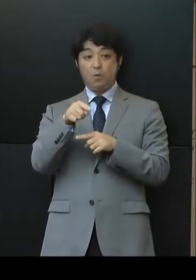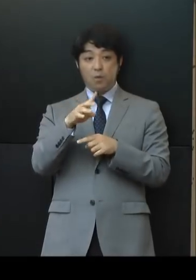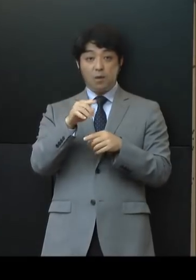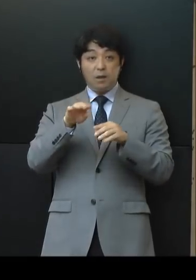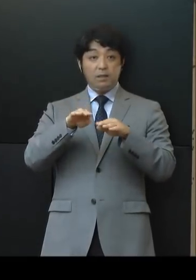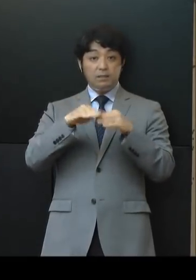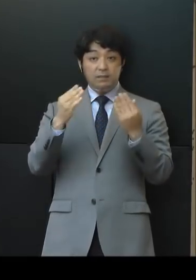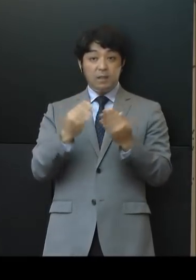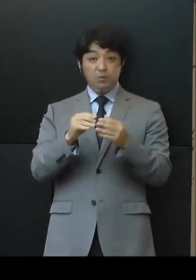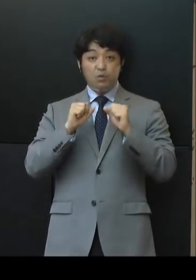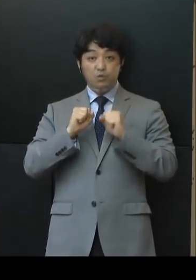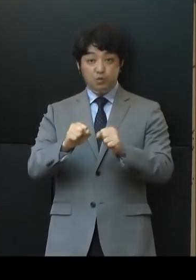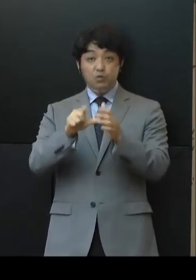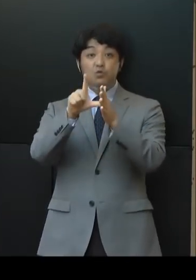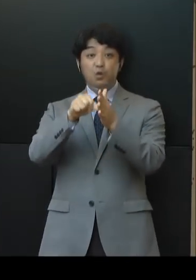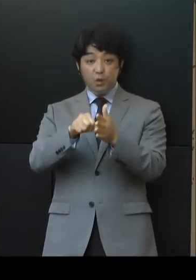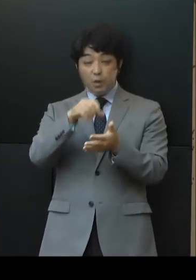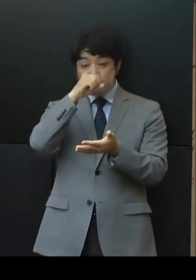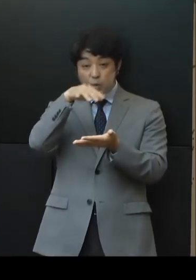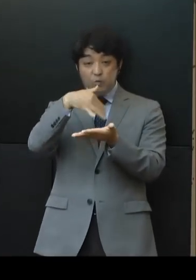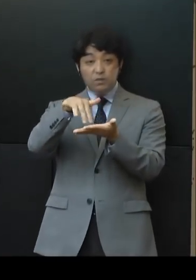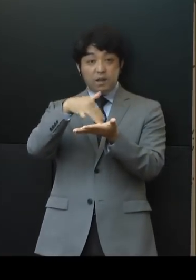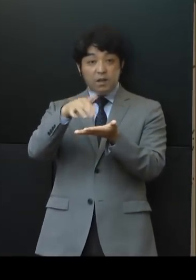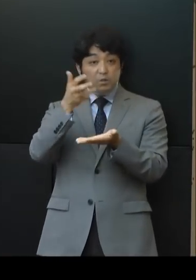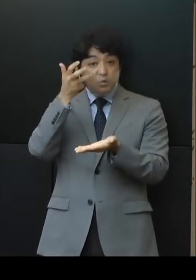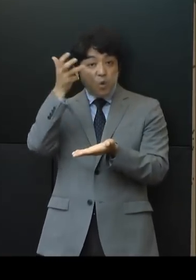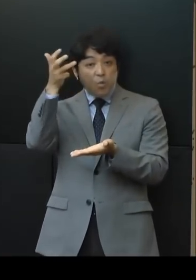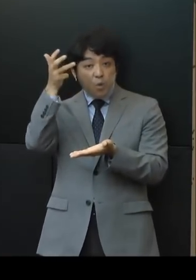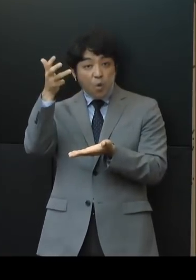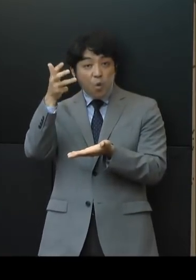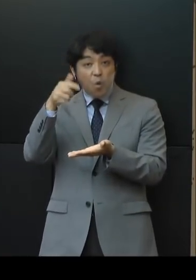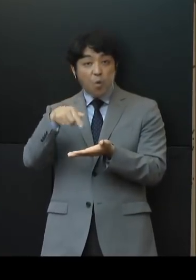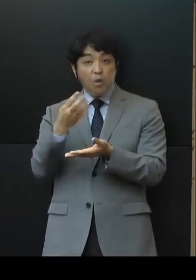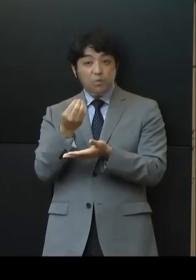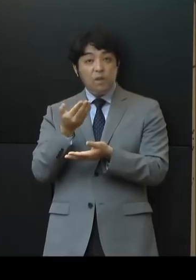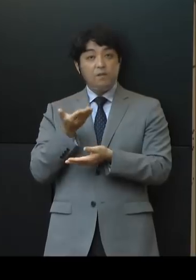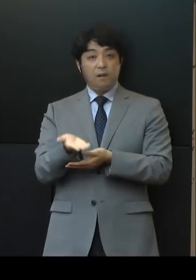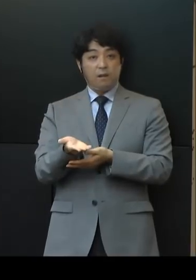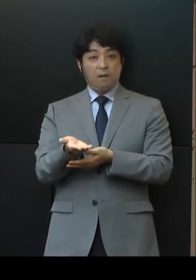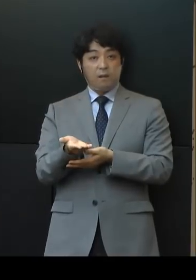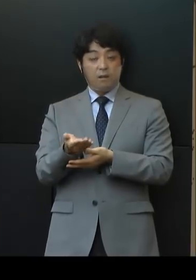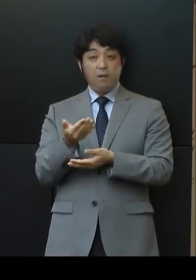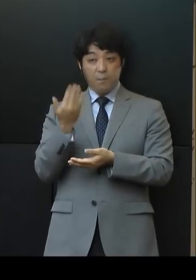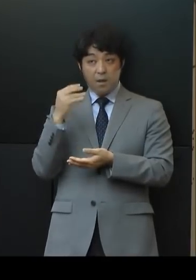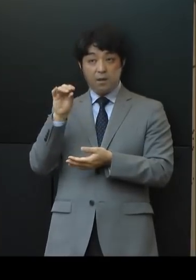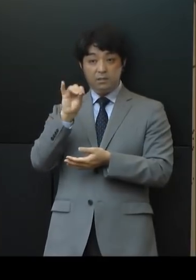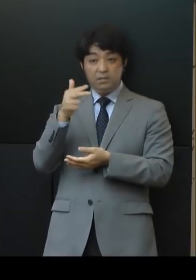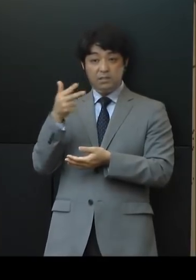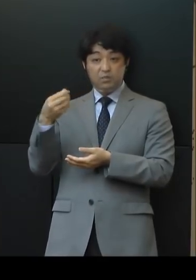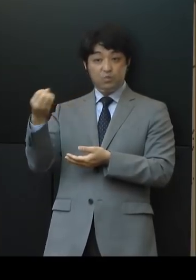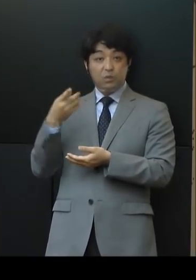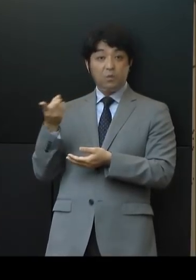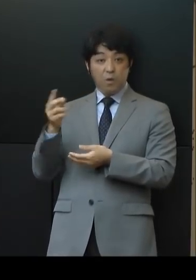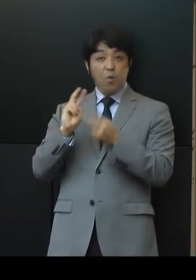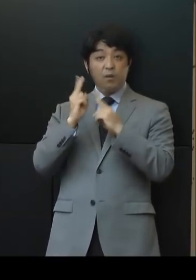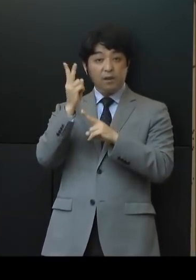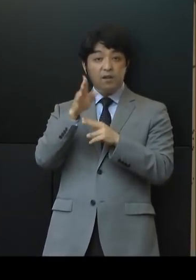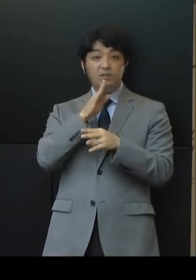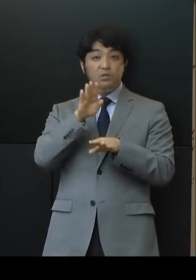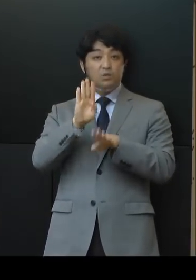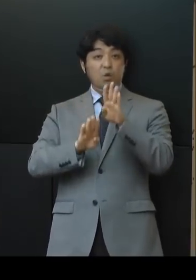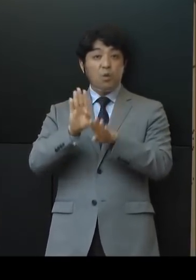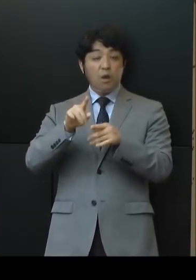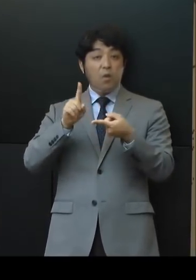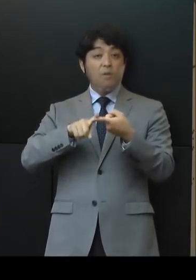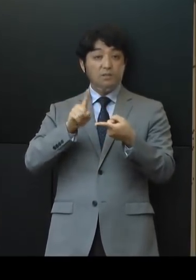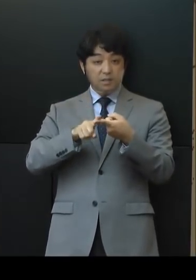びの予算規模、大体どれぐらいを想定されて作られたかというのはですね、知事はかねがね、その沖縄の実情を踏まえた方針を策定